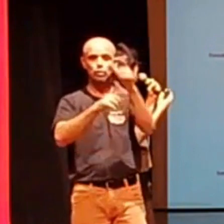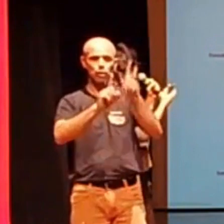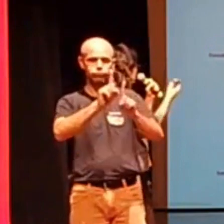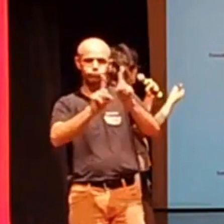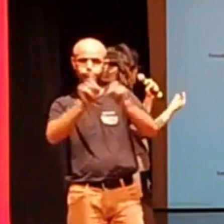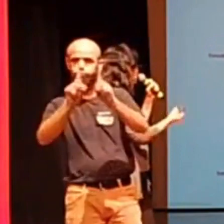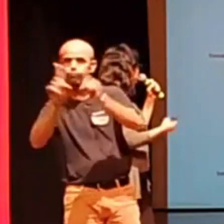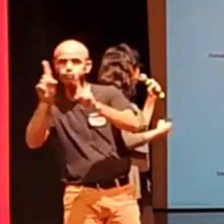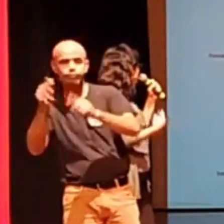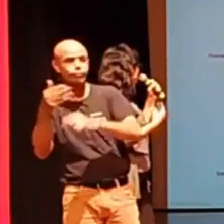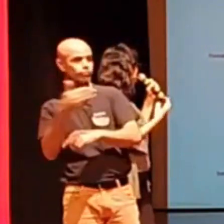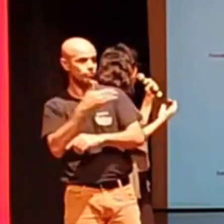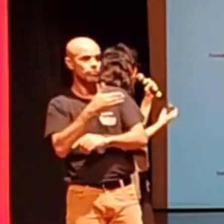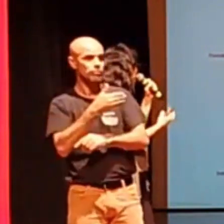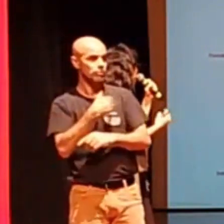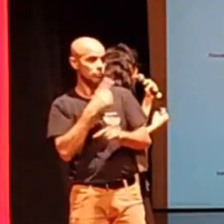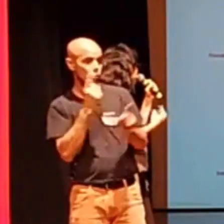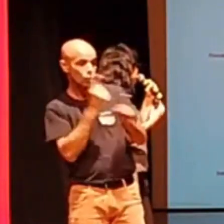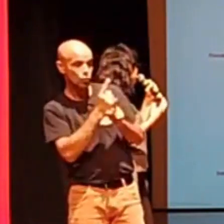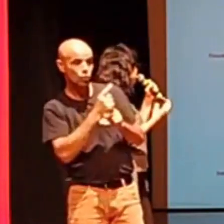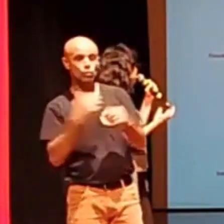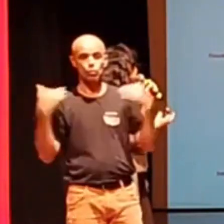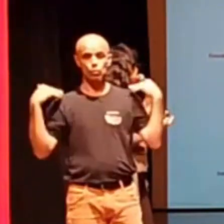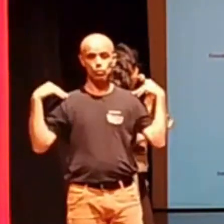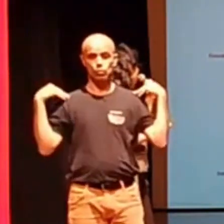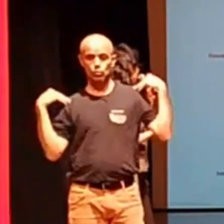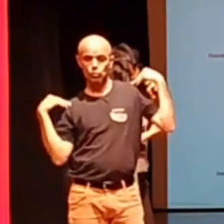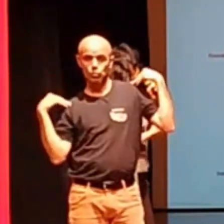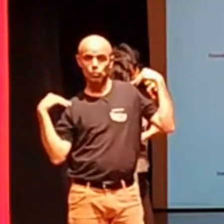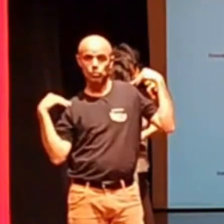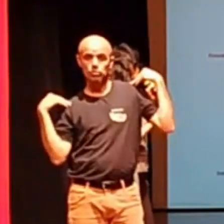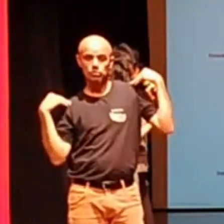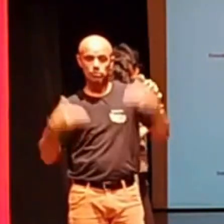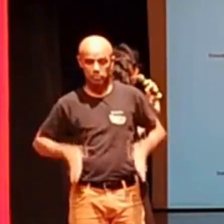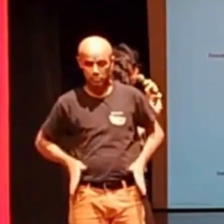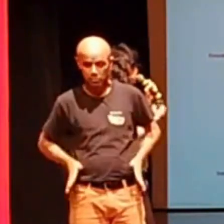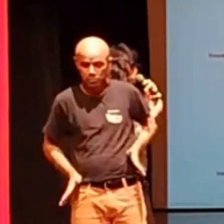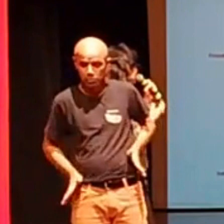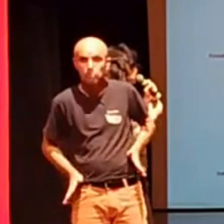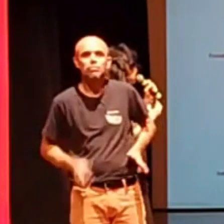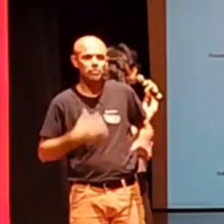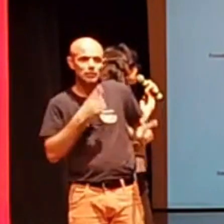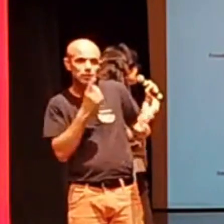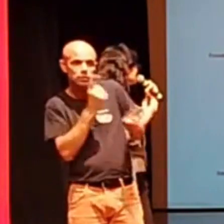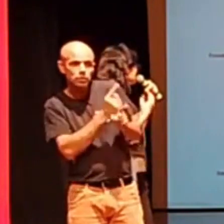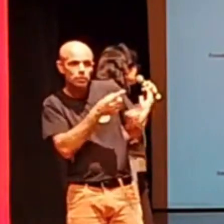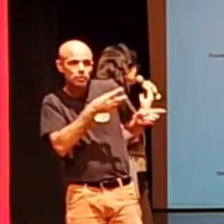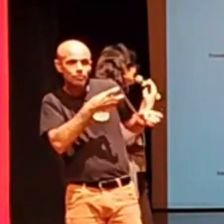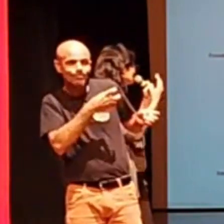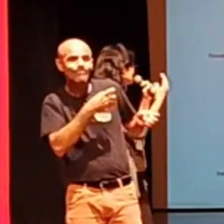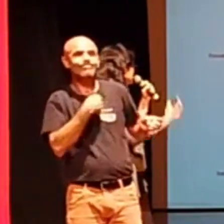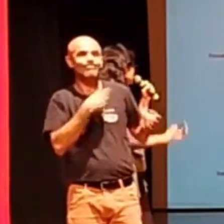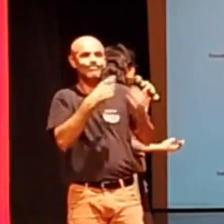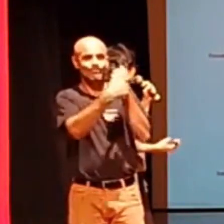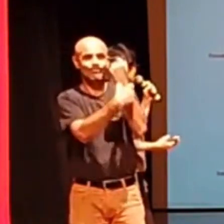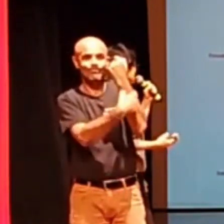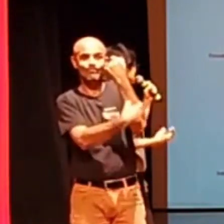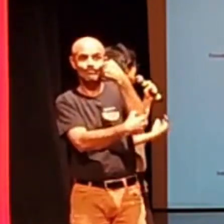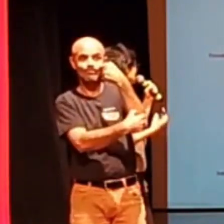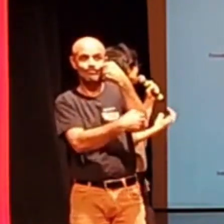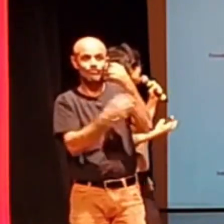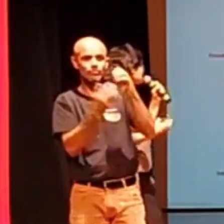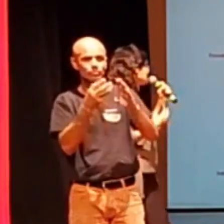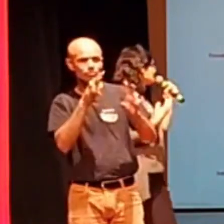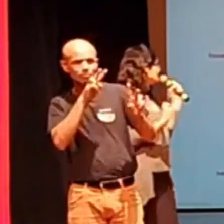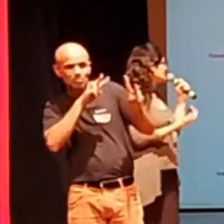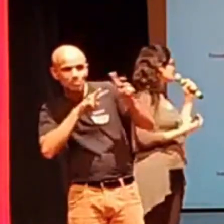vê, principalmente nessa paciente dos ombros, as inclinações da pelve. Então vocês notarem bastante assim, uma escoliose que mesmo na vista anterior,